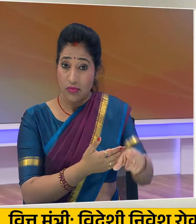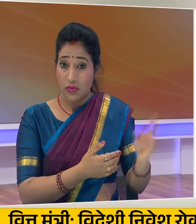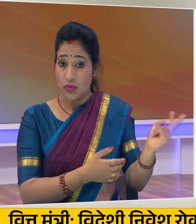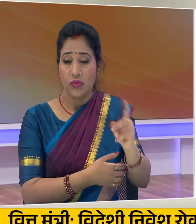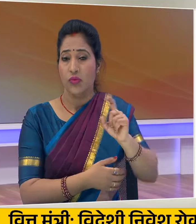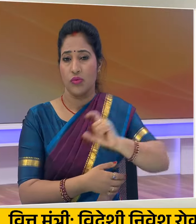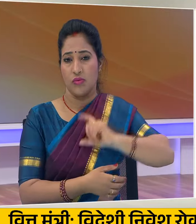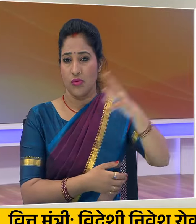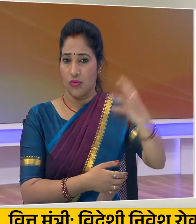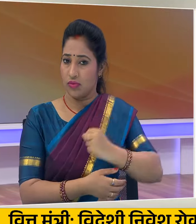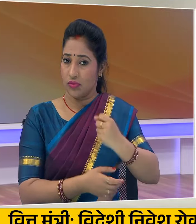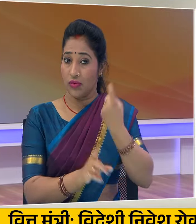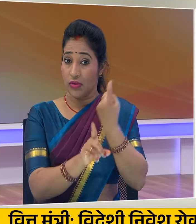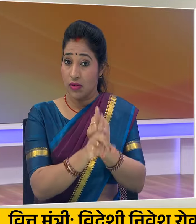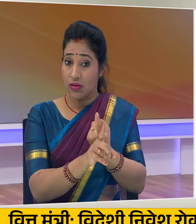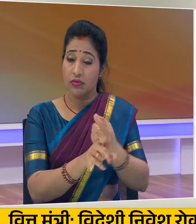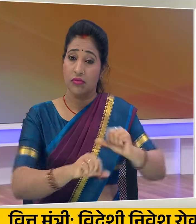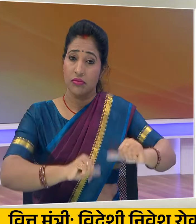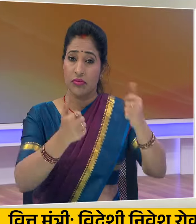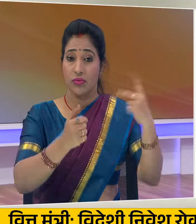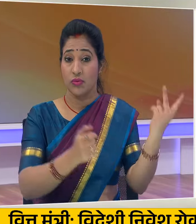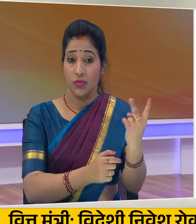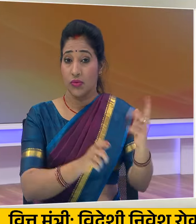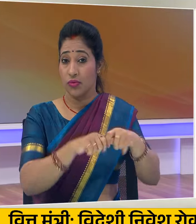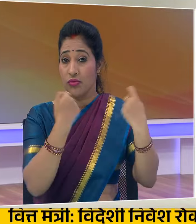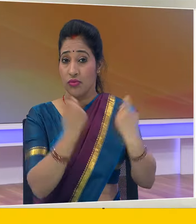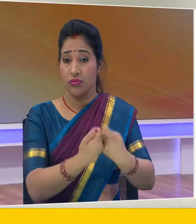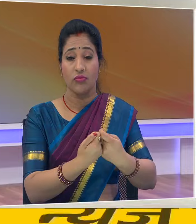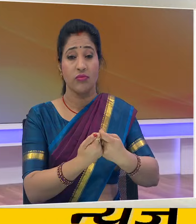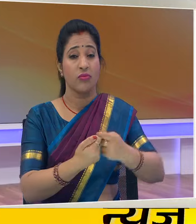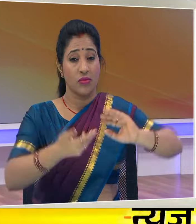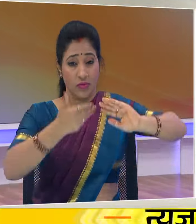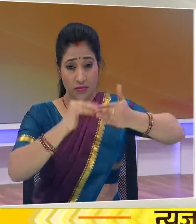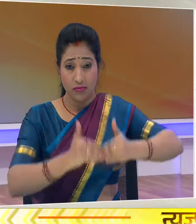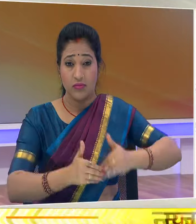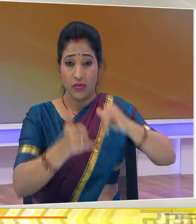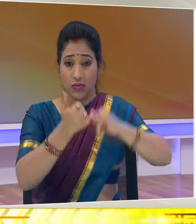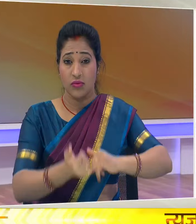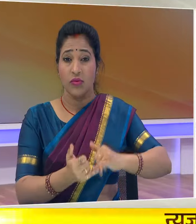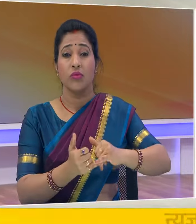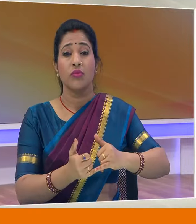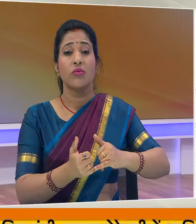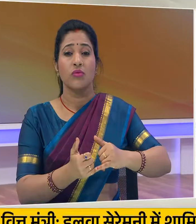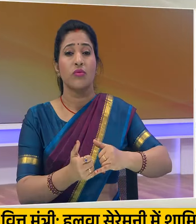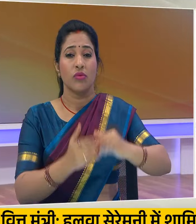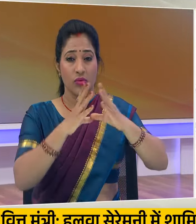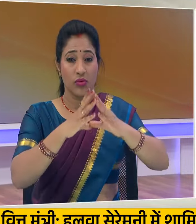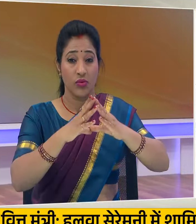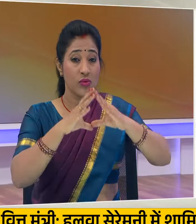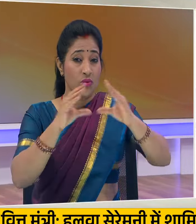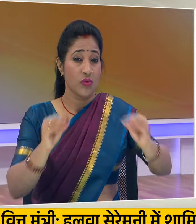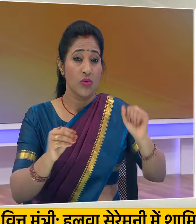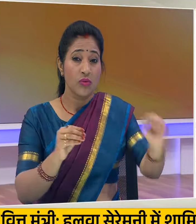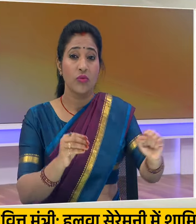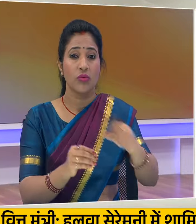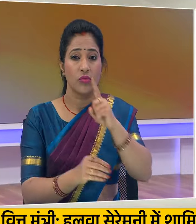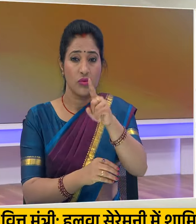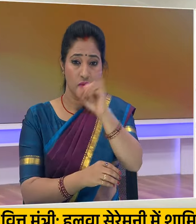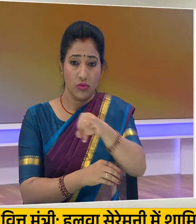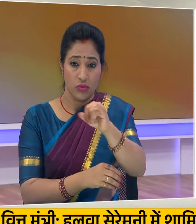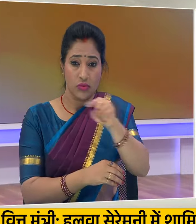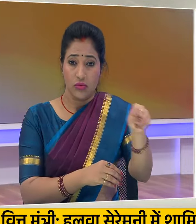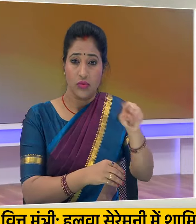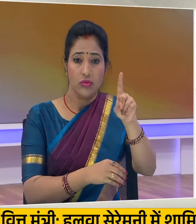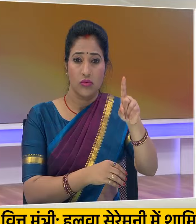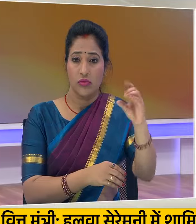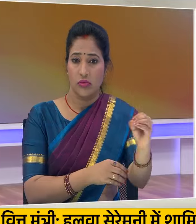है। भारतीय जोड़ी ने कांस्य पदक के मुकाबले में दक्षिण कोरियाई जोड़ी को 16-10 से हरा दिया। भारत